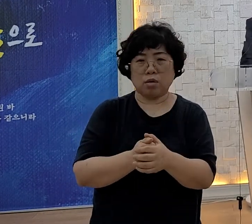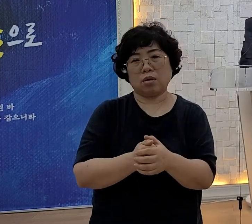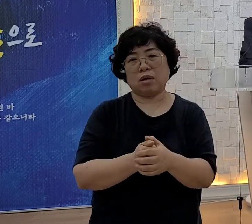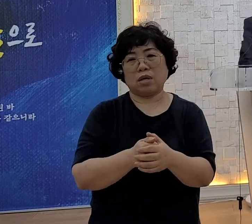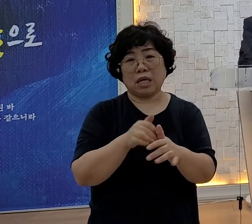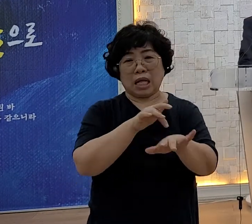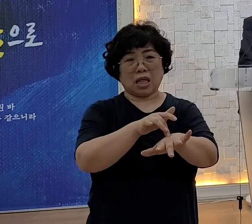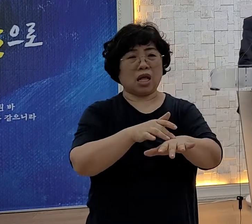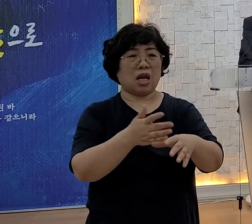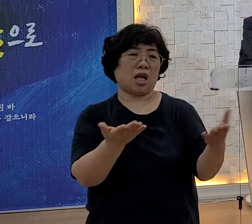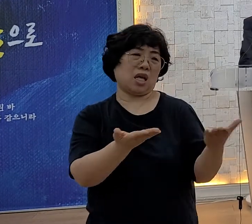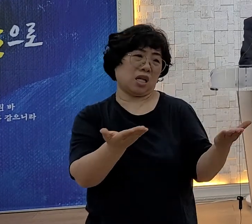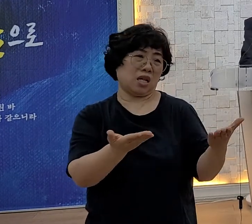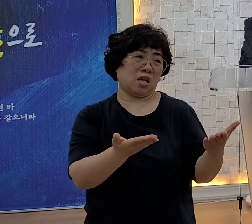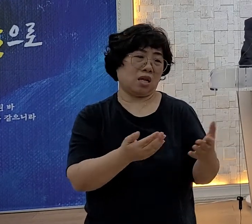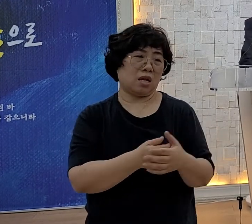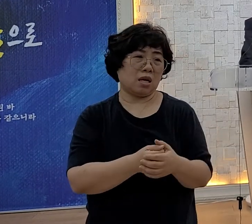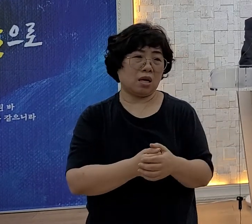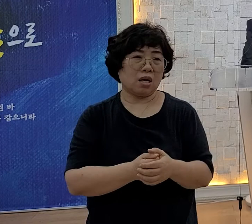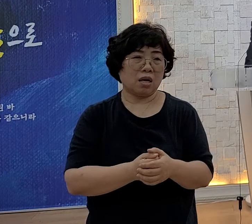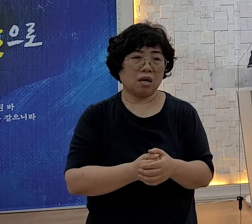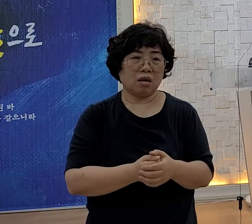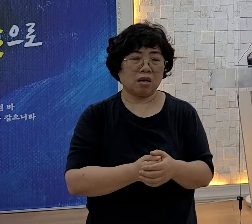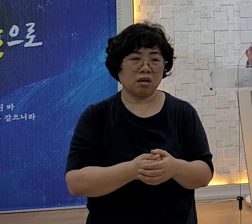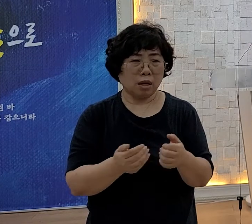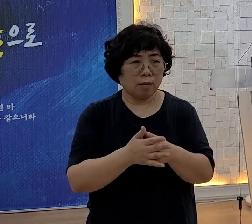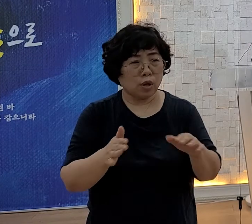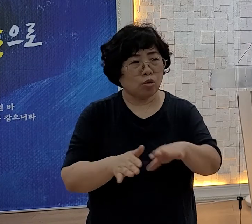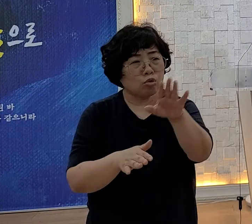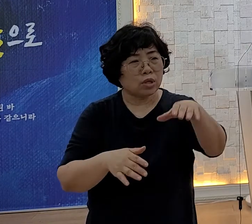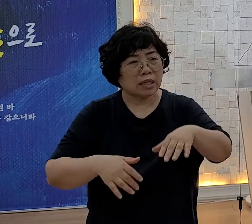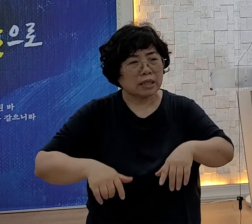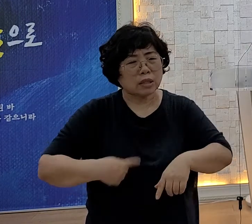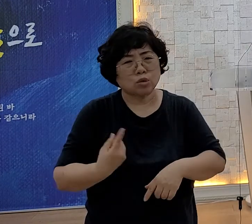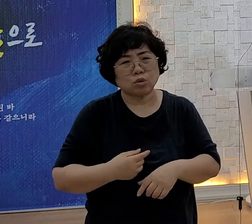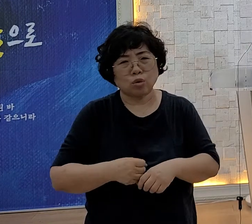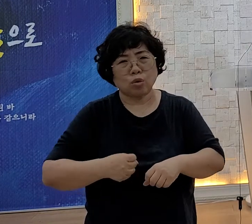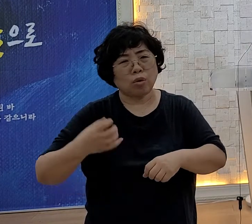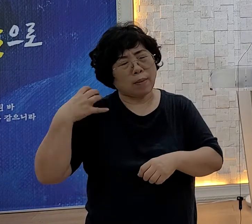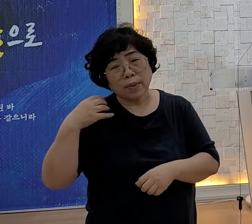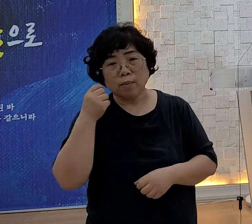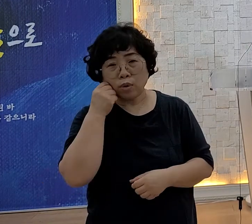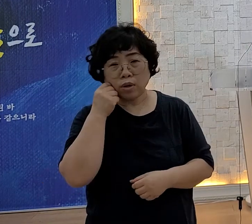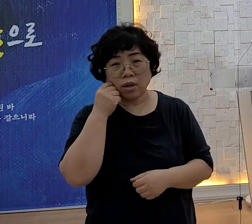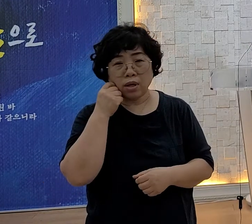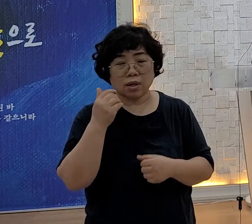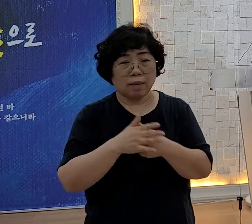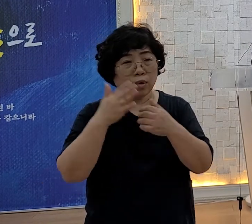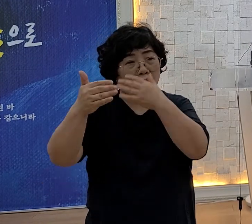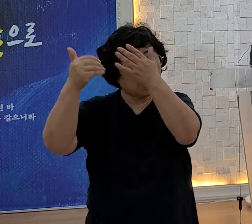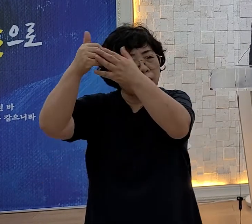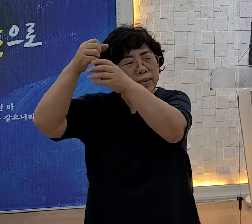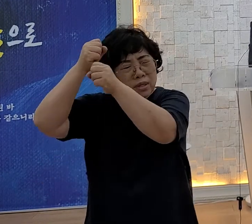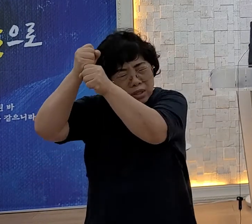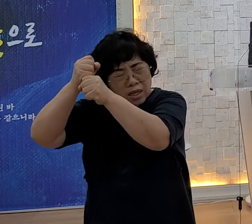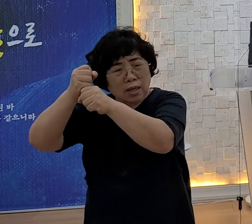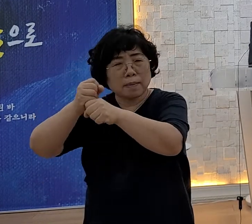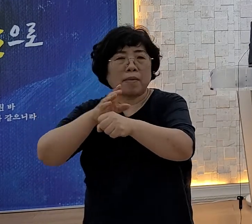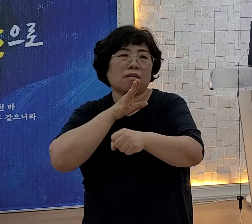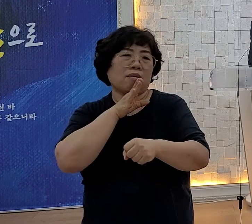게 이게 사탄의 전략. 우리가 얼마나 거기에 많이 빠져듭니까? 나 이제 못한다. 나 예수 믿는 것도